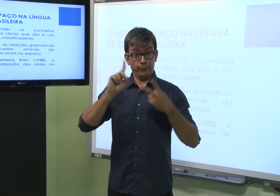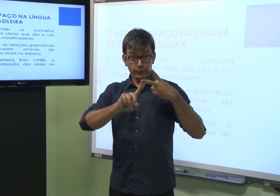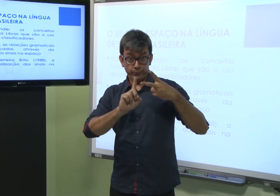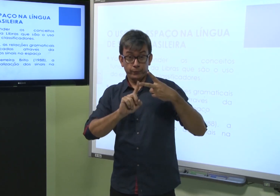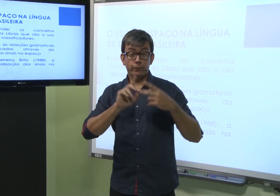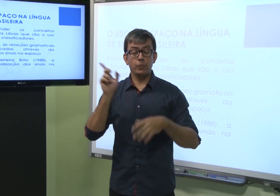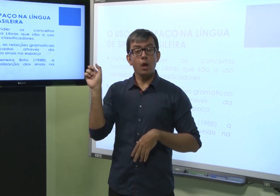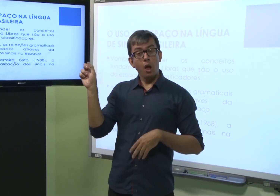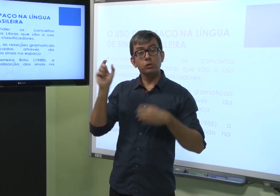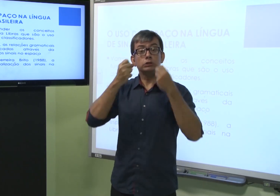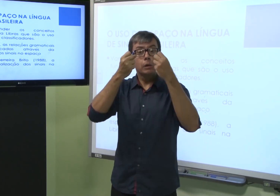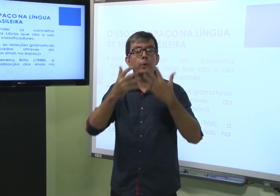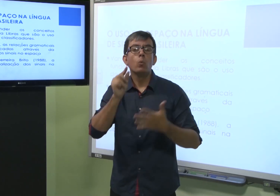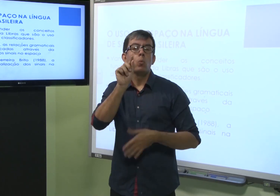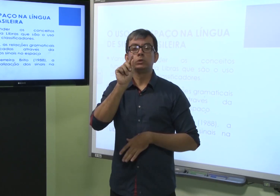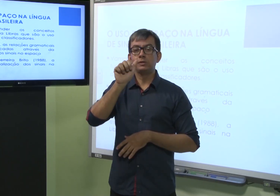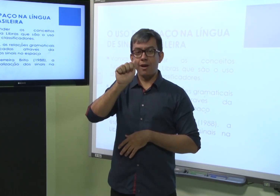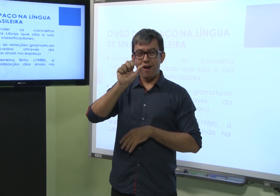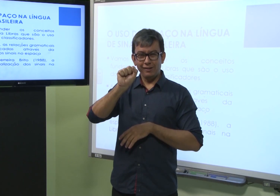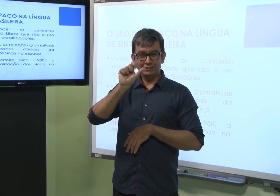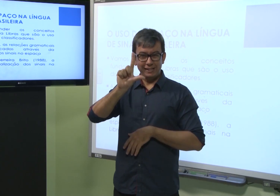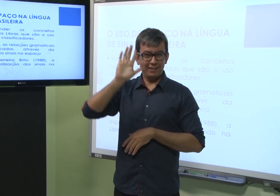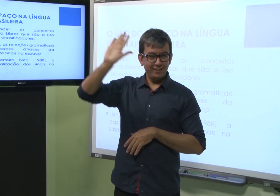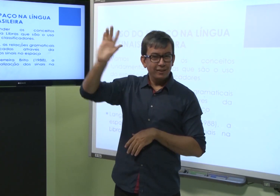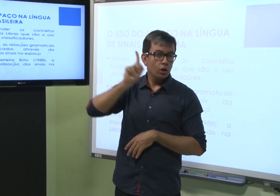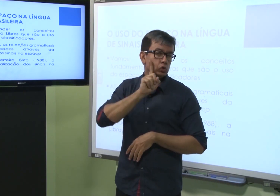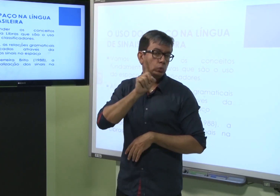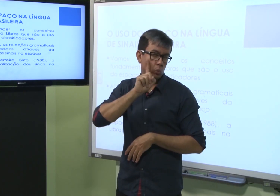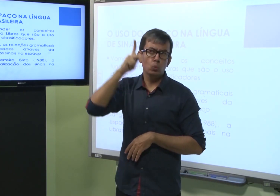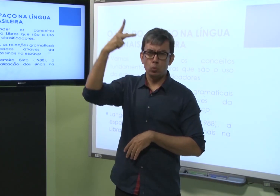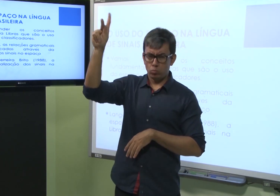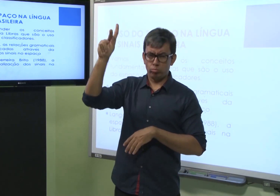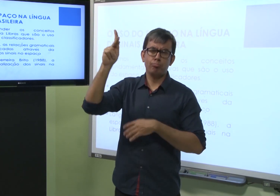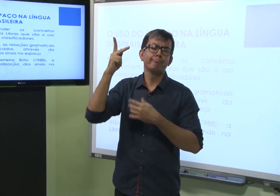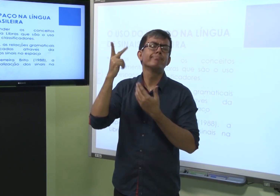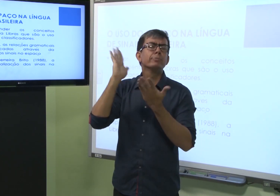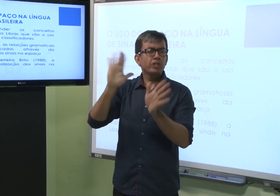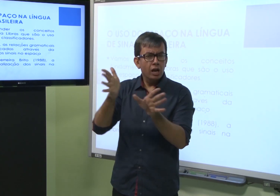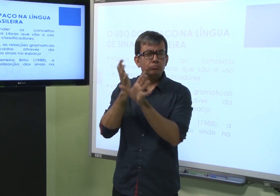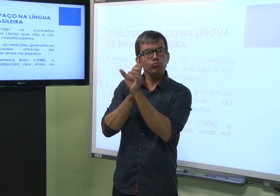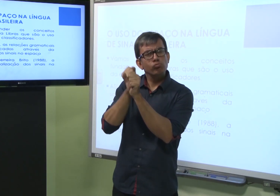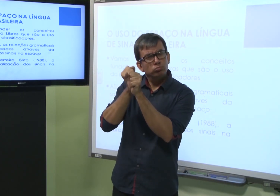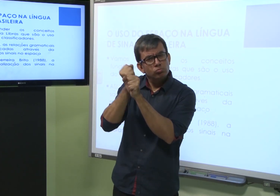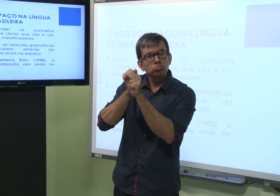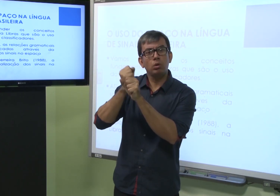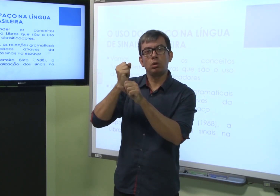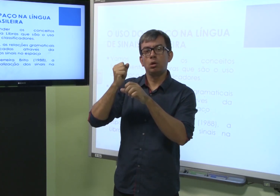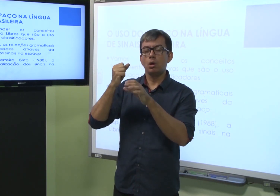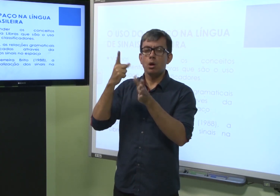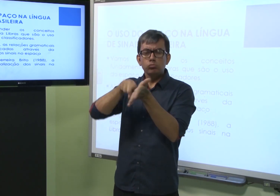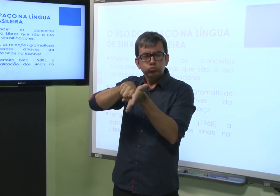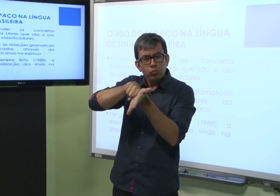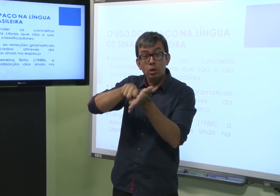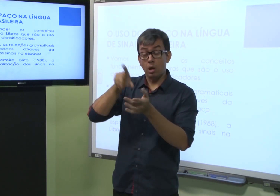É o segundo tópico, nós vamos ver sobre a SL, que é a língua lá dos Estados Unidos.